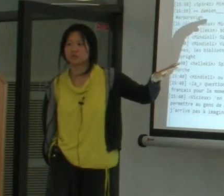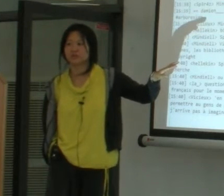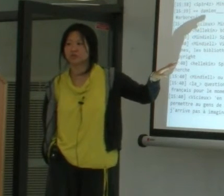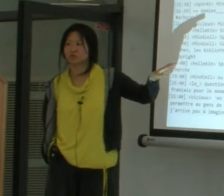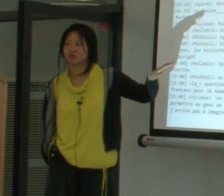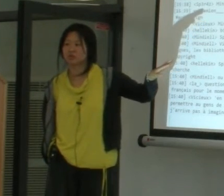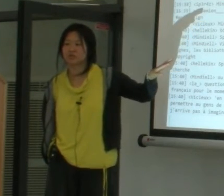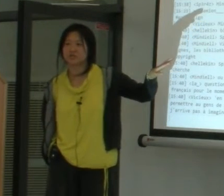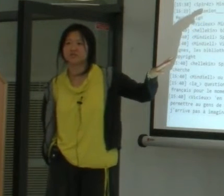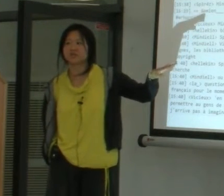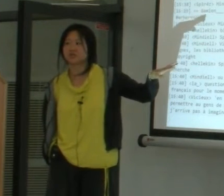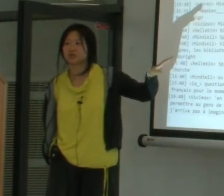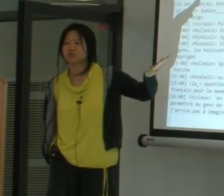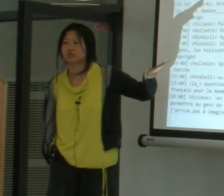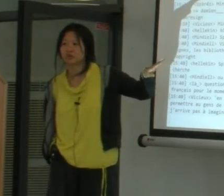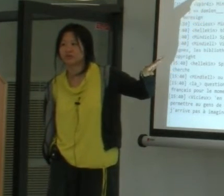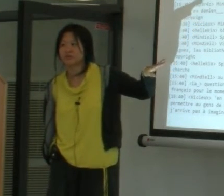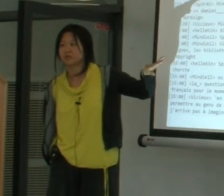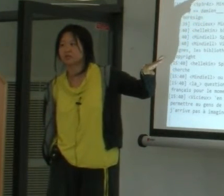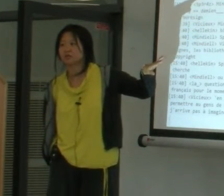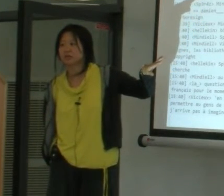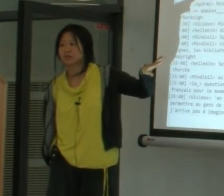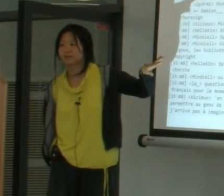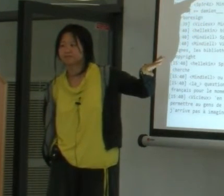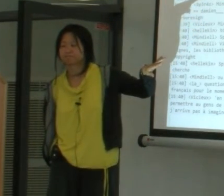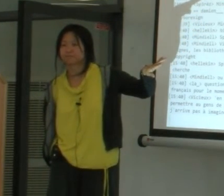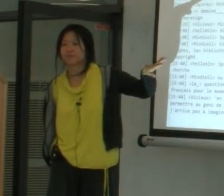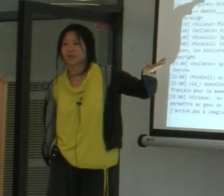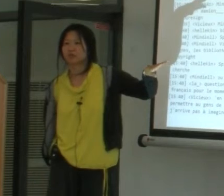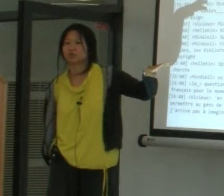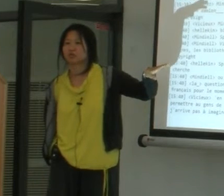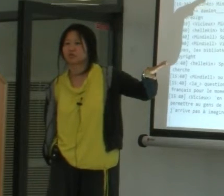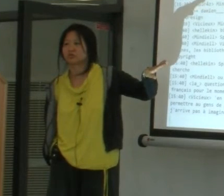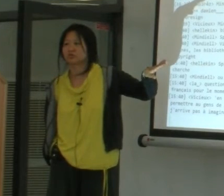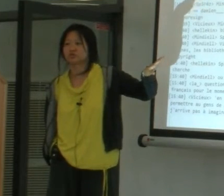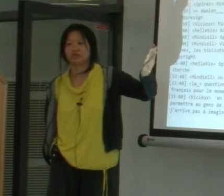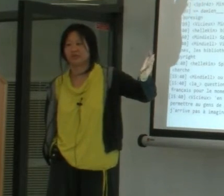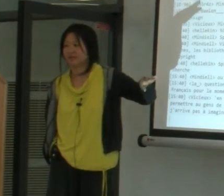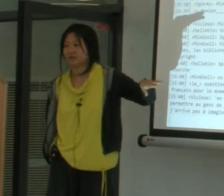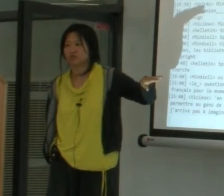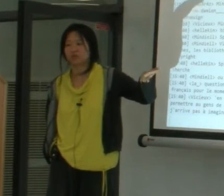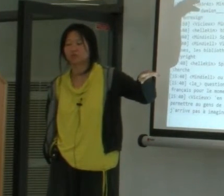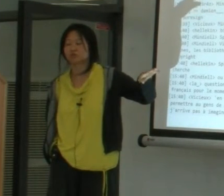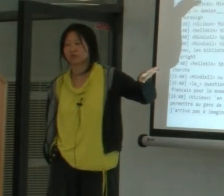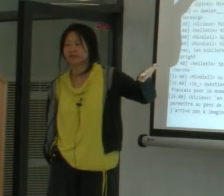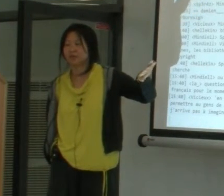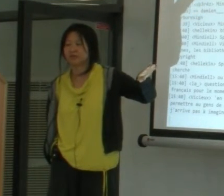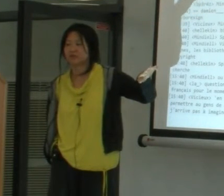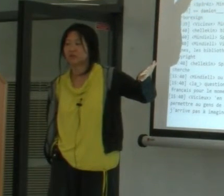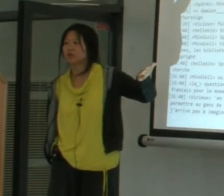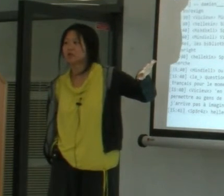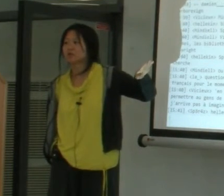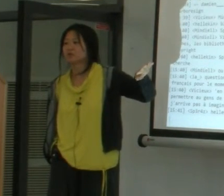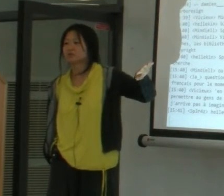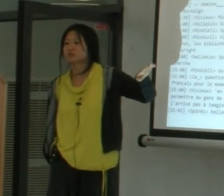mouvement, parce que l'objectif, c'est d'être sur des supports physiques. Donc, sur des cartes à jouer, bon, sur des tablettes,